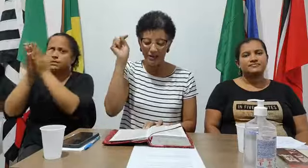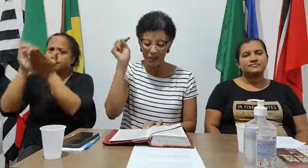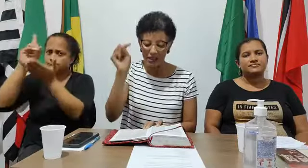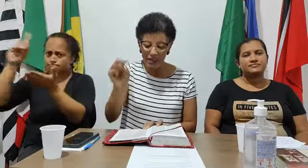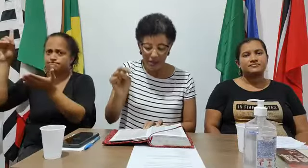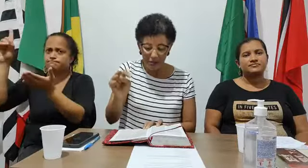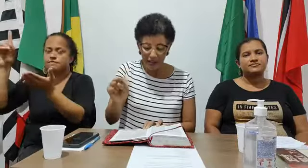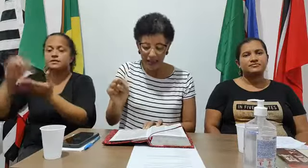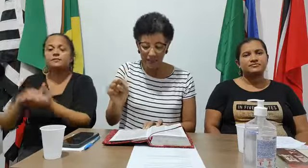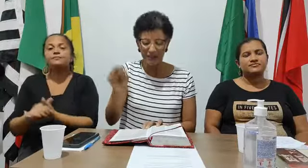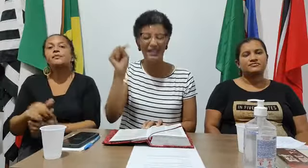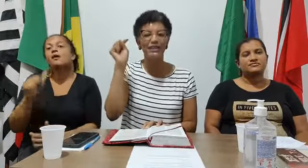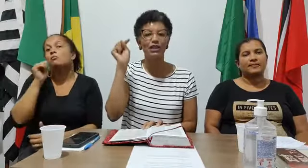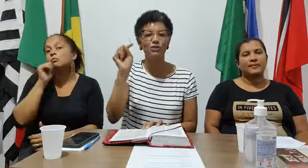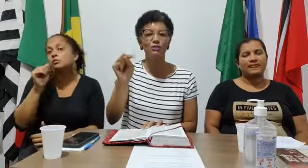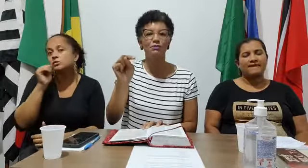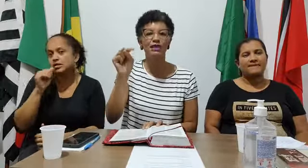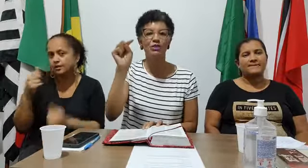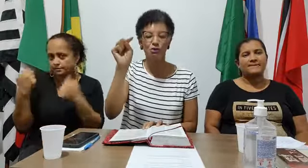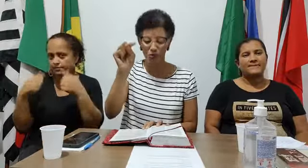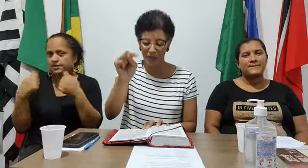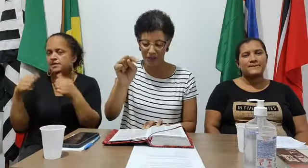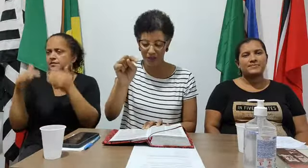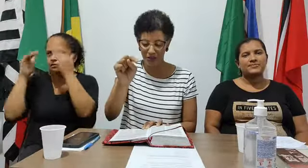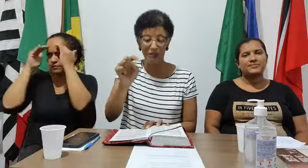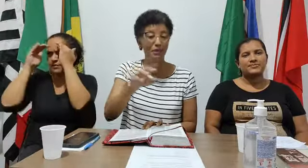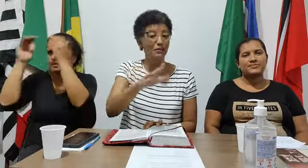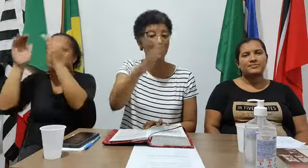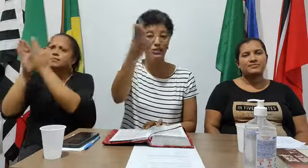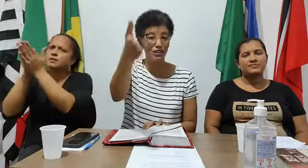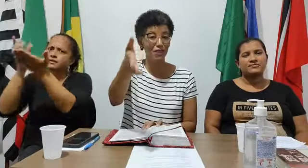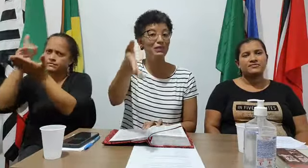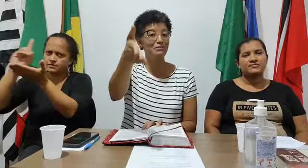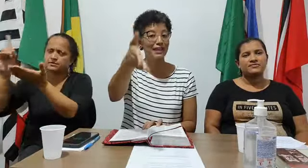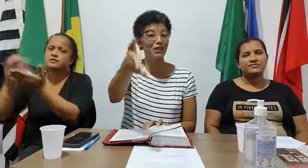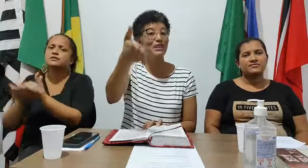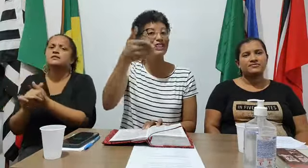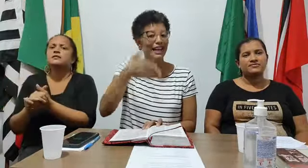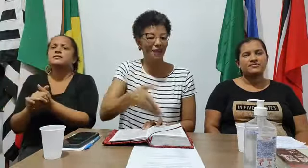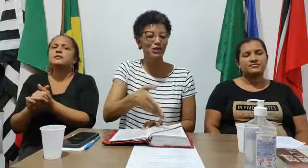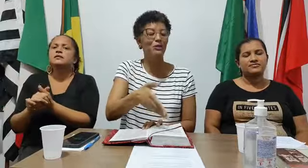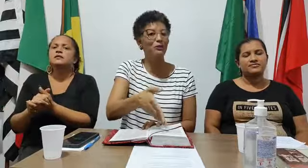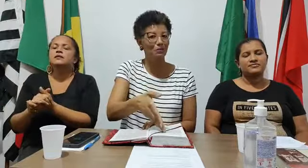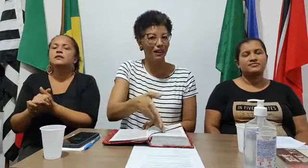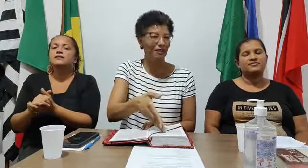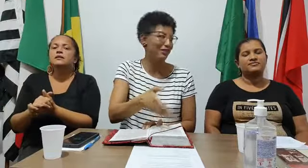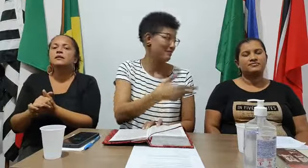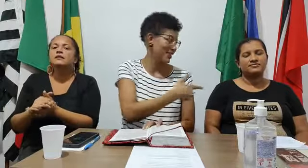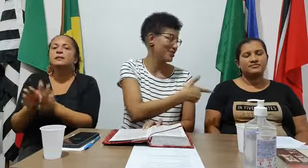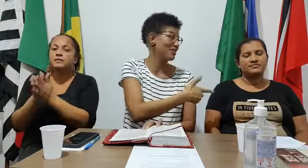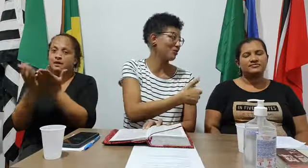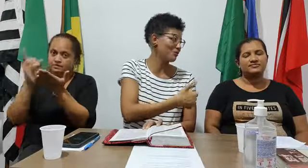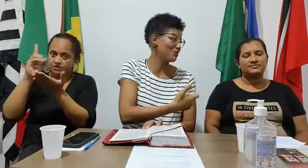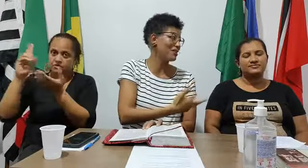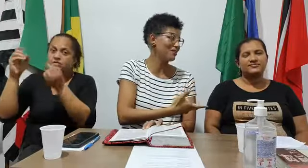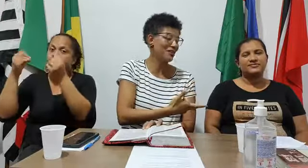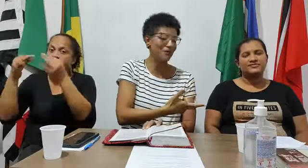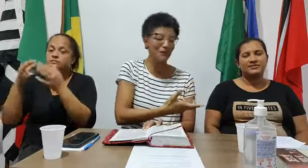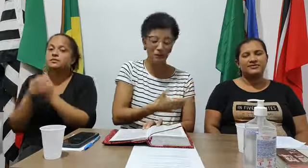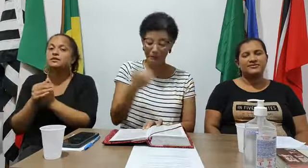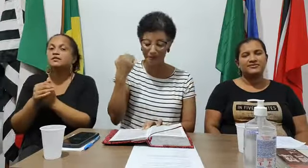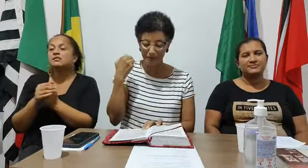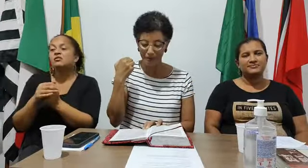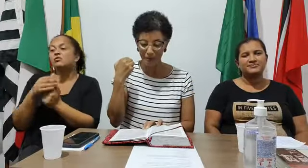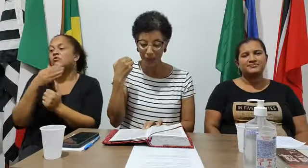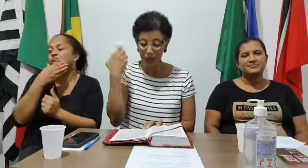que você, mulher, tem que ser submissa ao seu marido, mesmo ele não sendo esse marido ideal segundo a palavra. A gente já falou sobre isso, né,